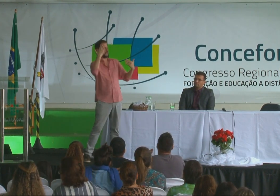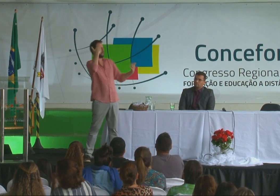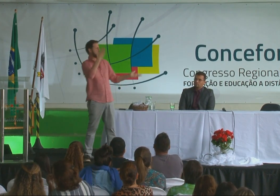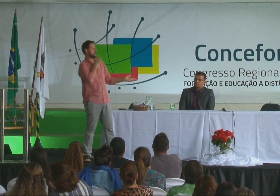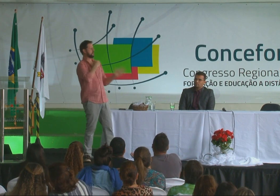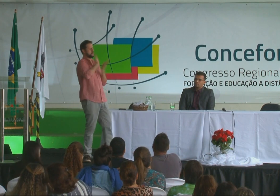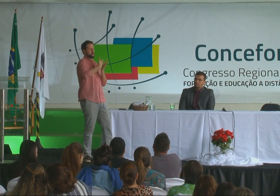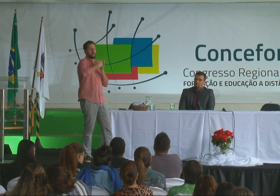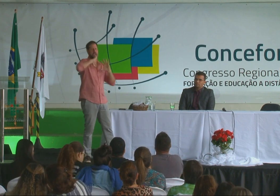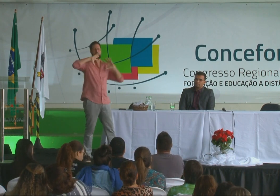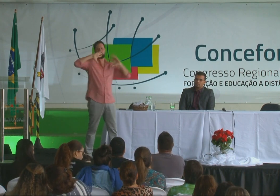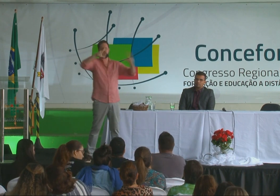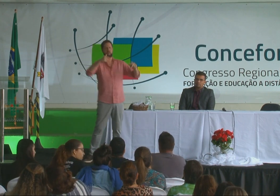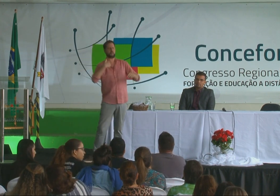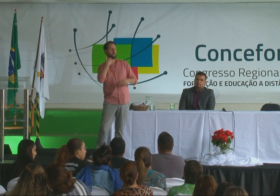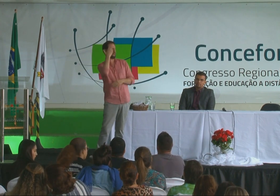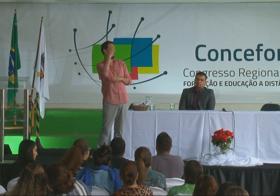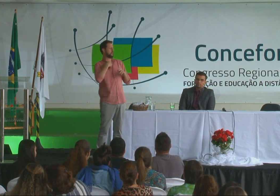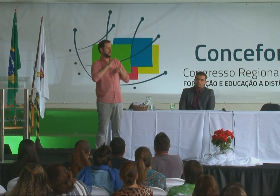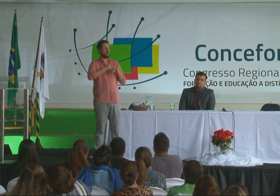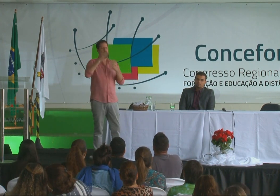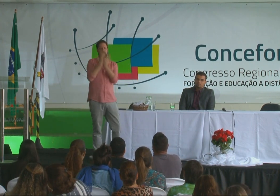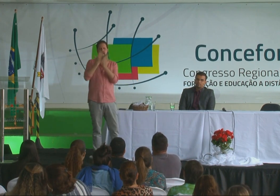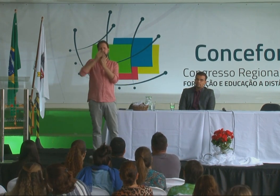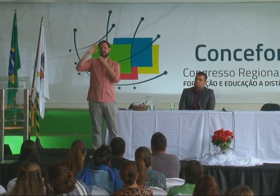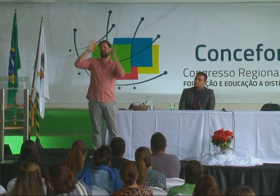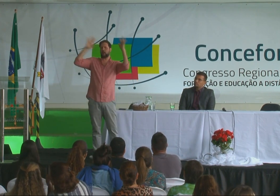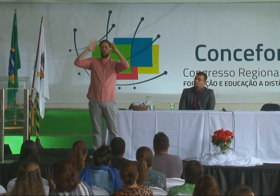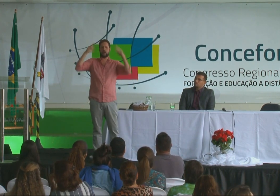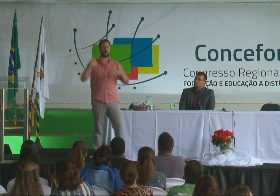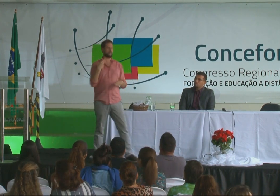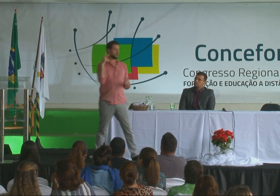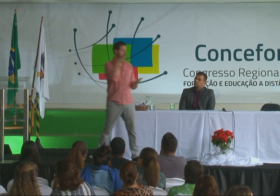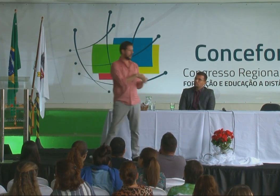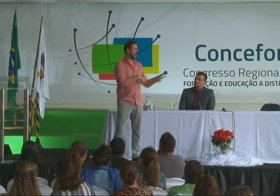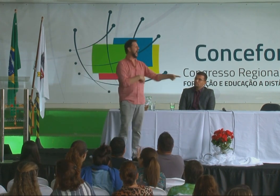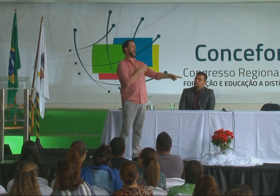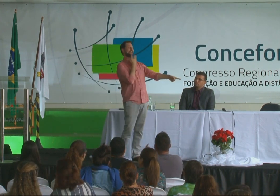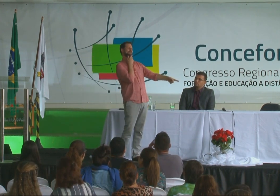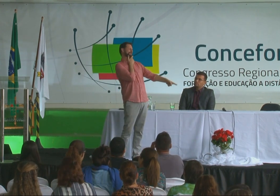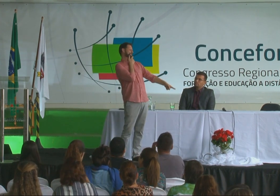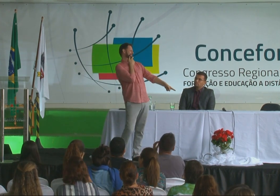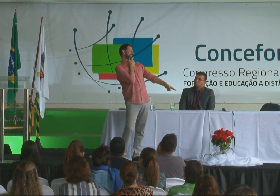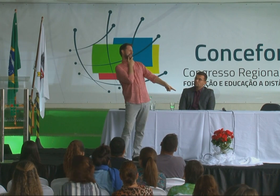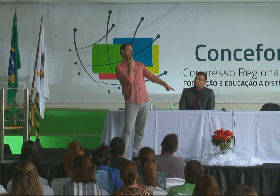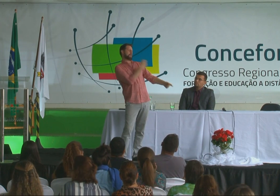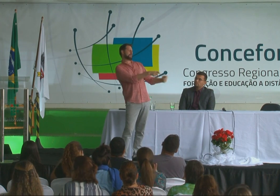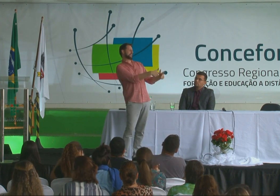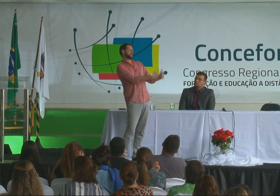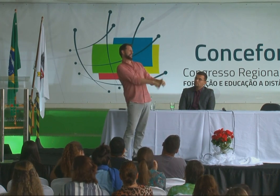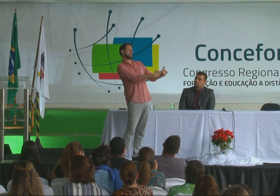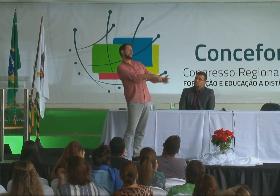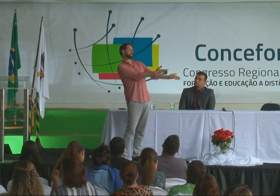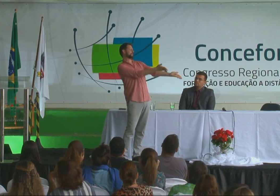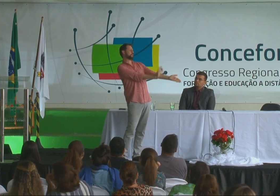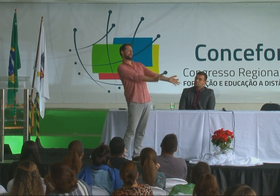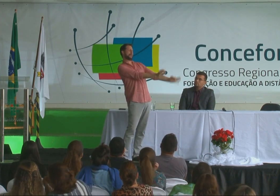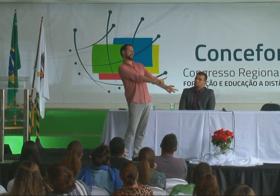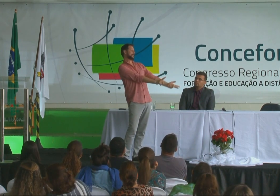não. Como assim você vai decidir? Não, eu tenho informação acadêmica. Eu tenho teorias. chega e fala, não, olha ali, não. Realmente, está ruim. Quero